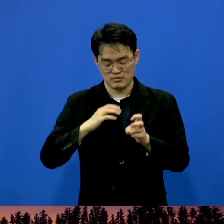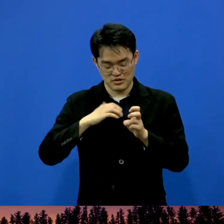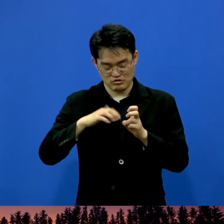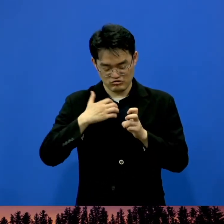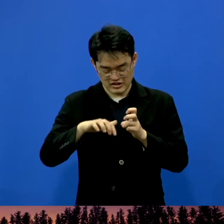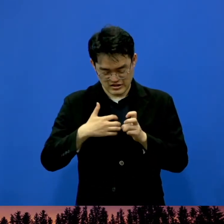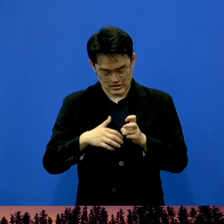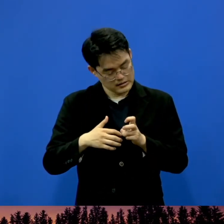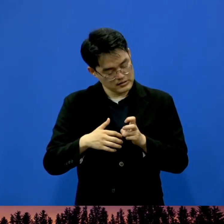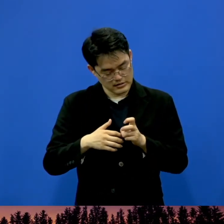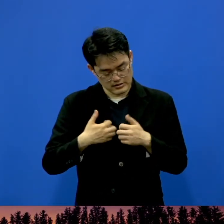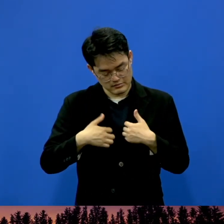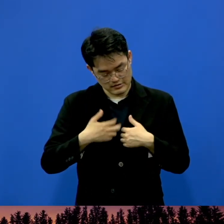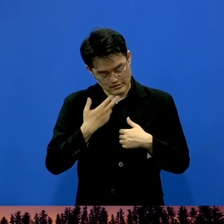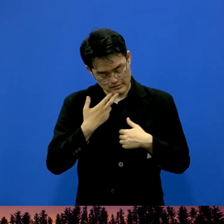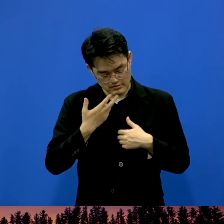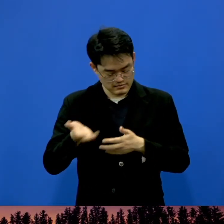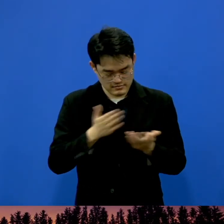없지만